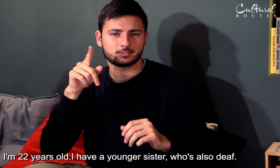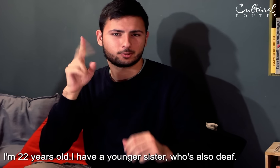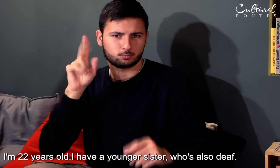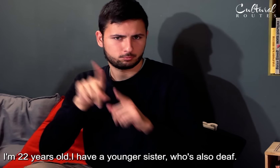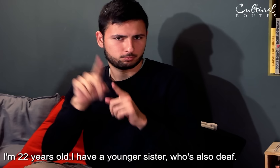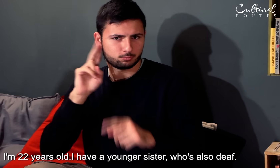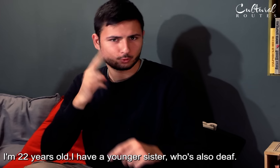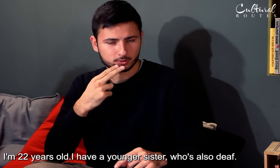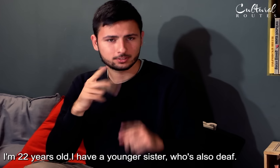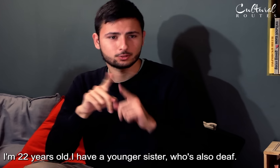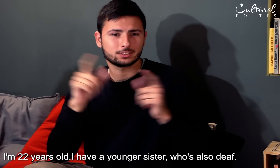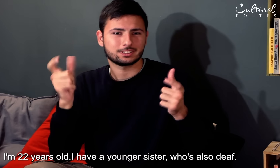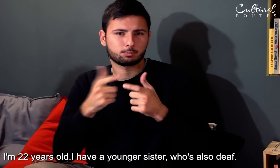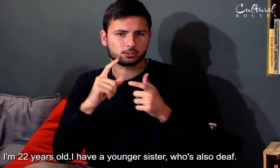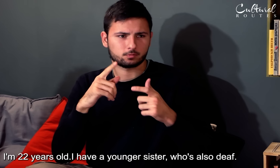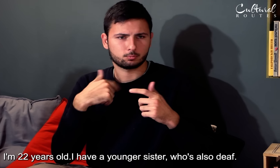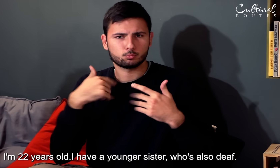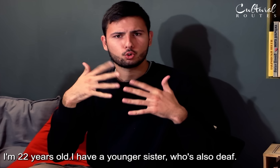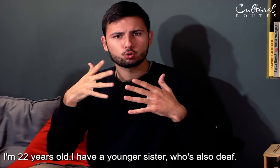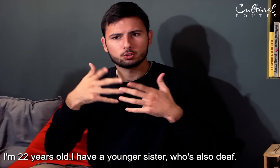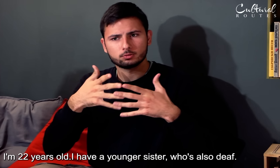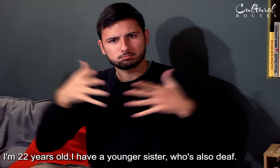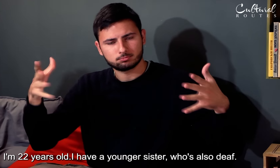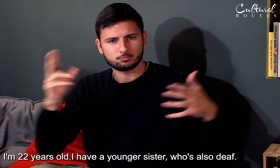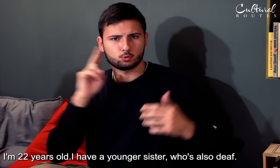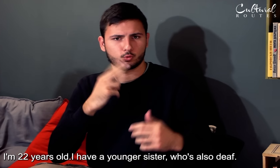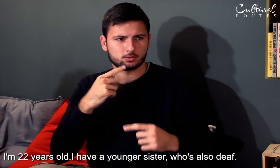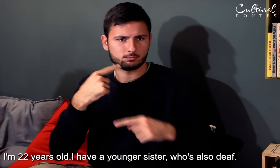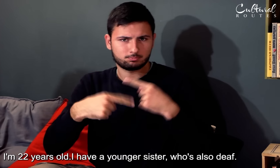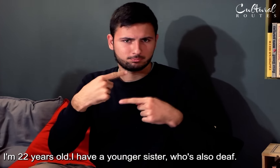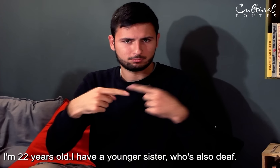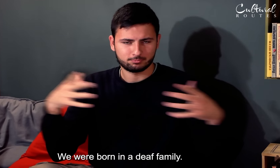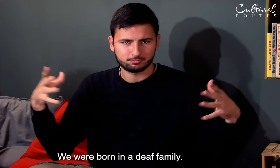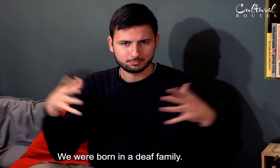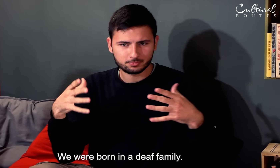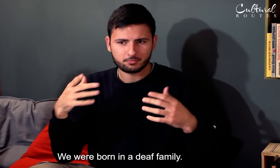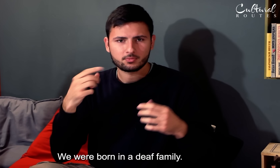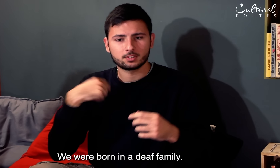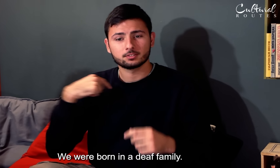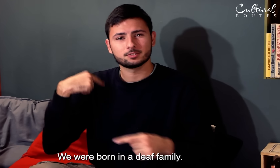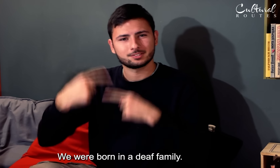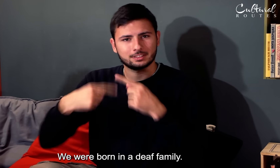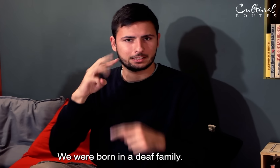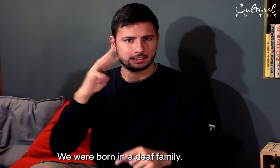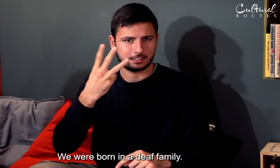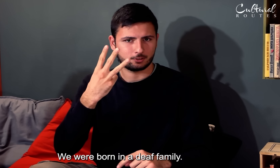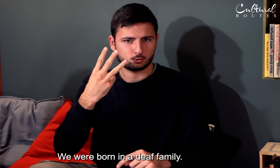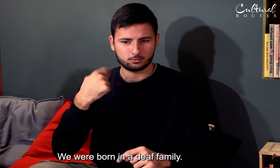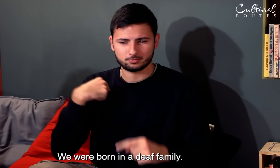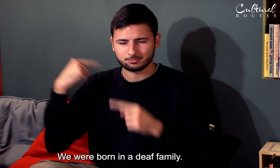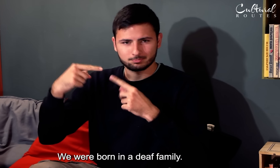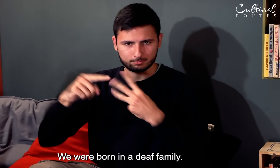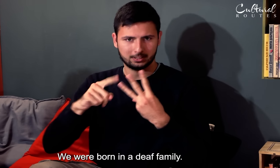Имам по-малка сестра, която също е глуха. Ние сме в семейство, родени в семейство на глухи.